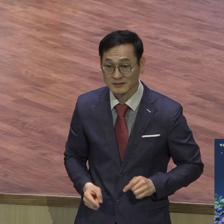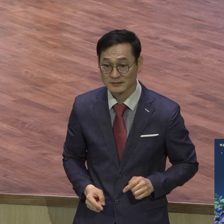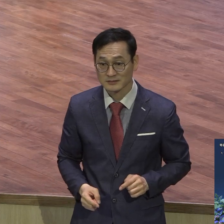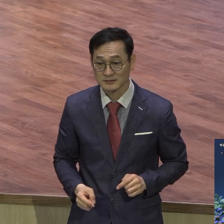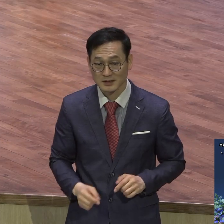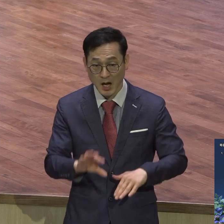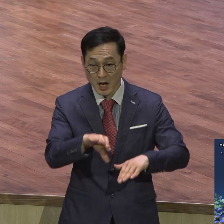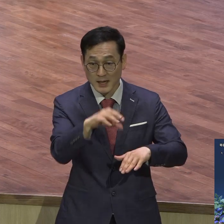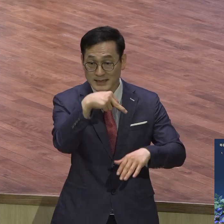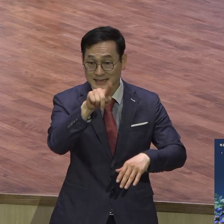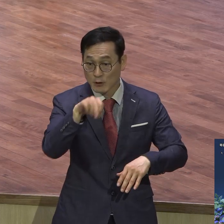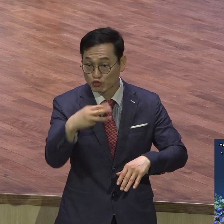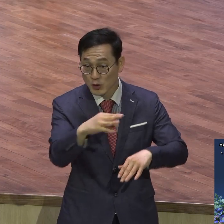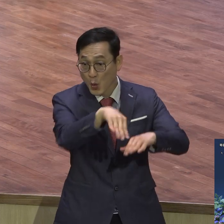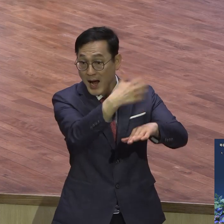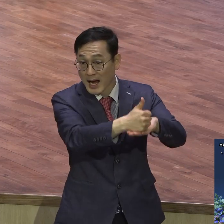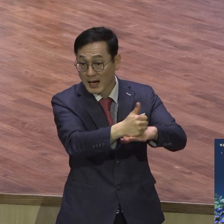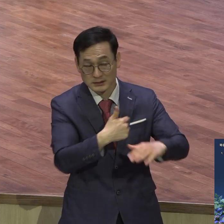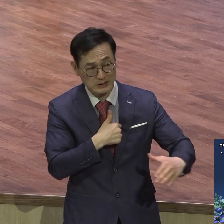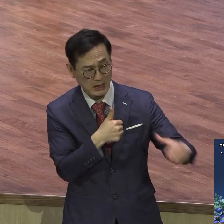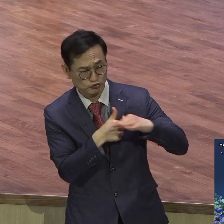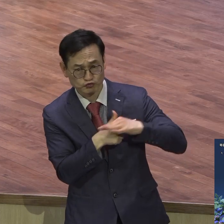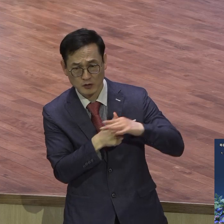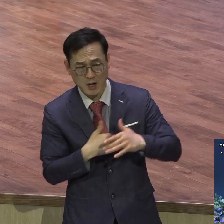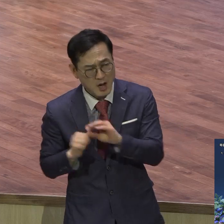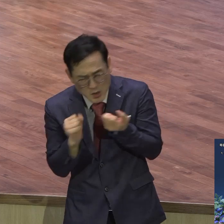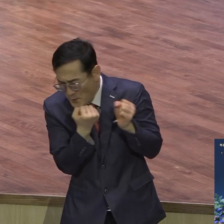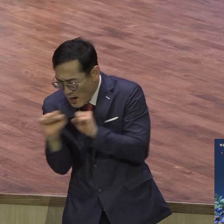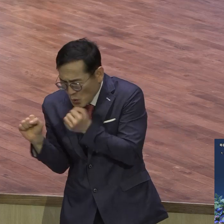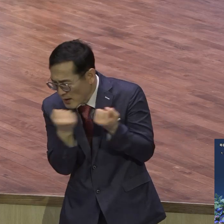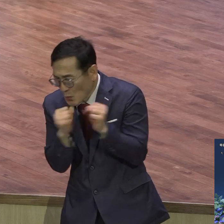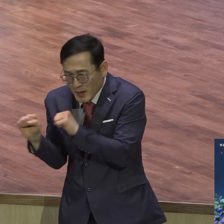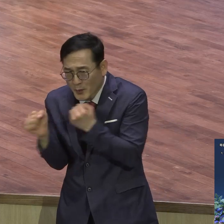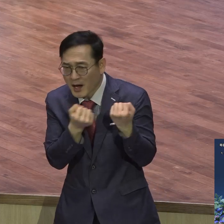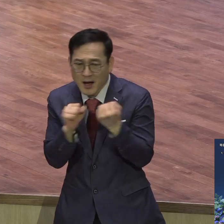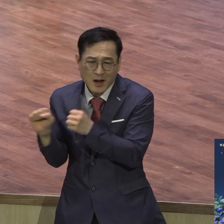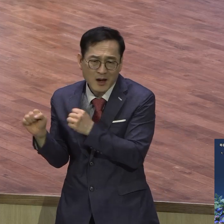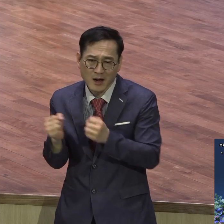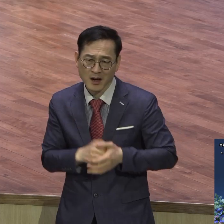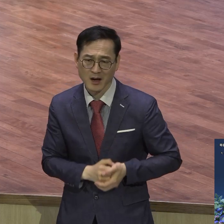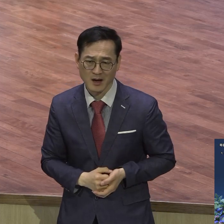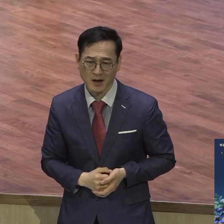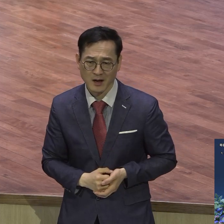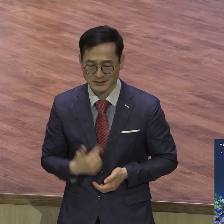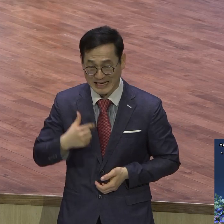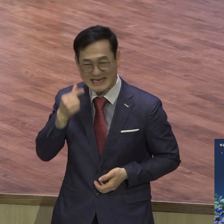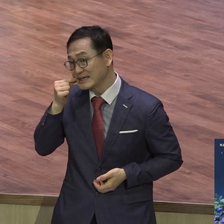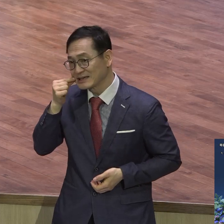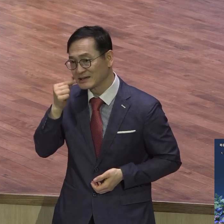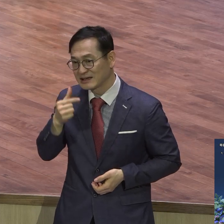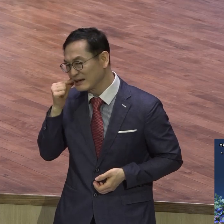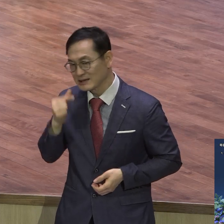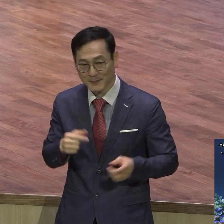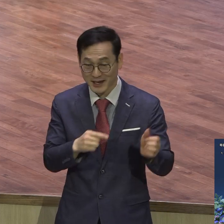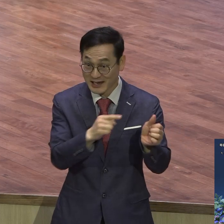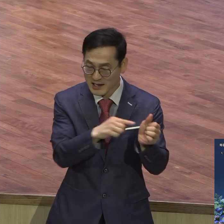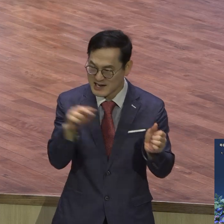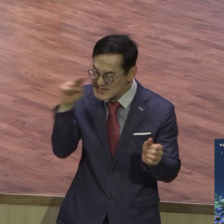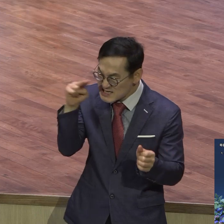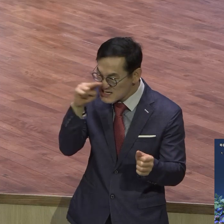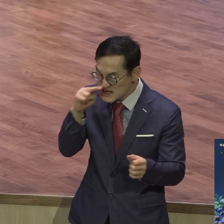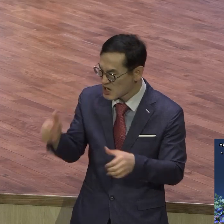만행을 다하는 사울왕 그냥 죽이겠다고 왕보다 더 인기가 좋으니까 왕이 따위선